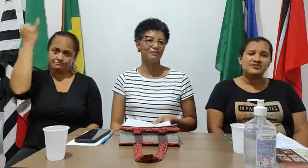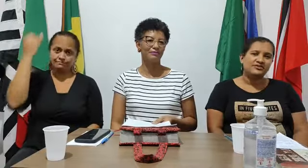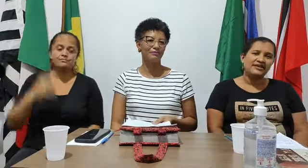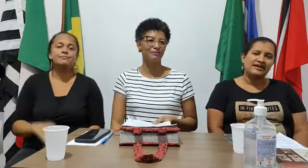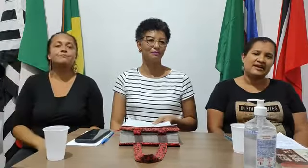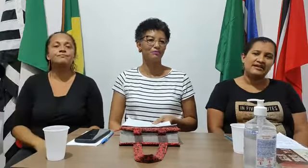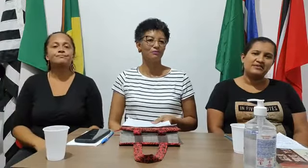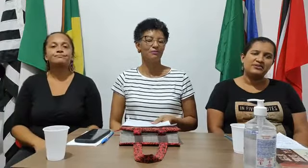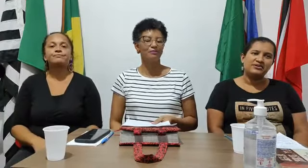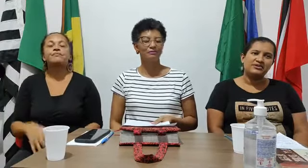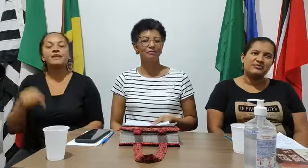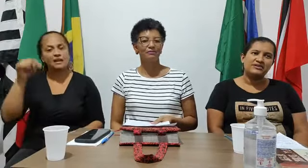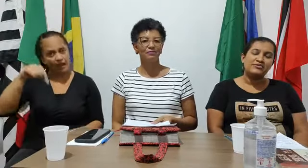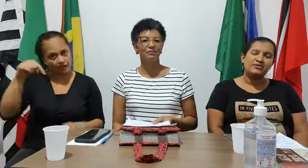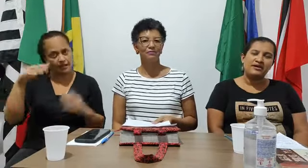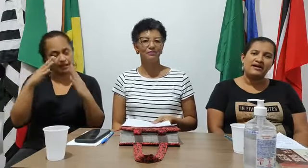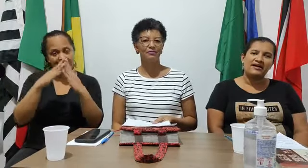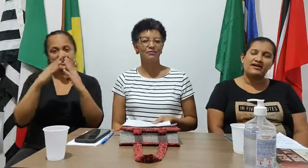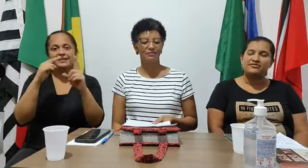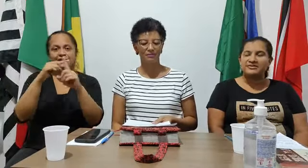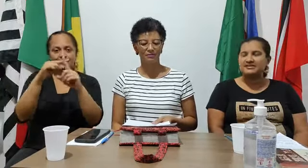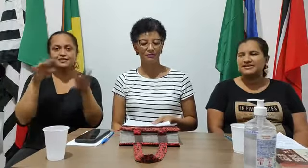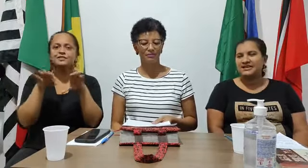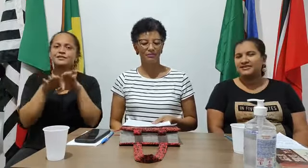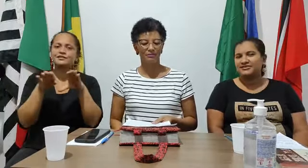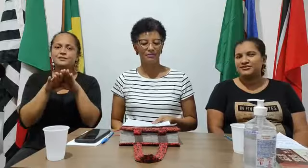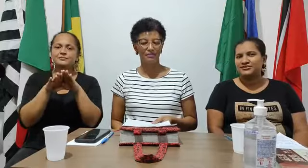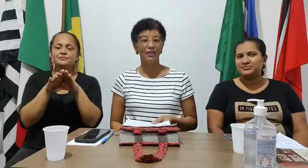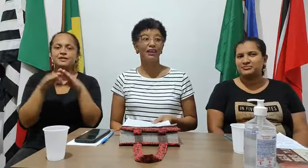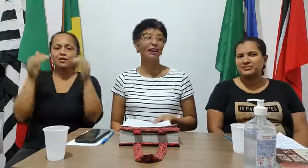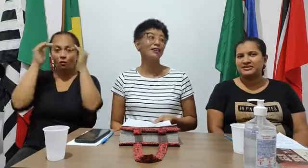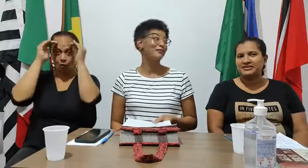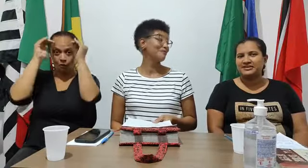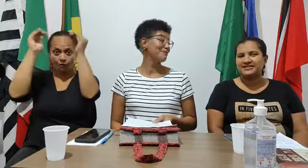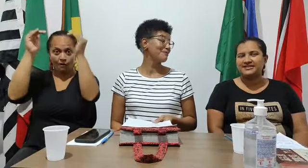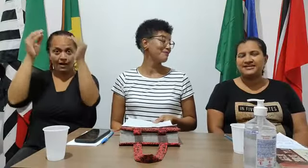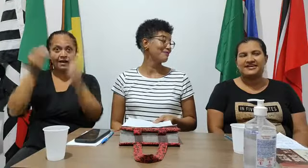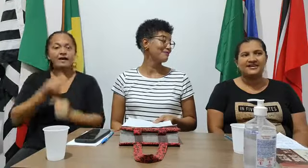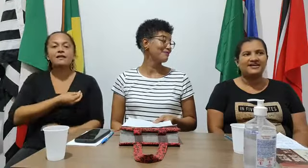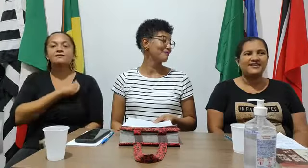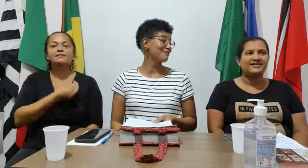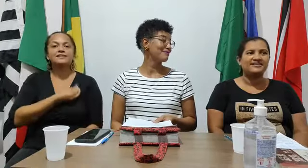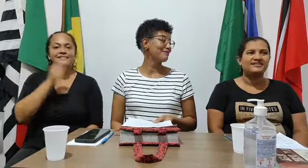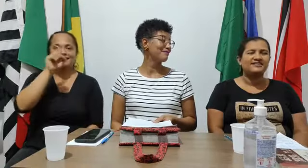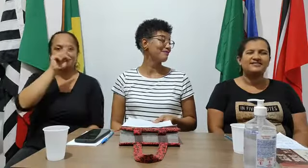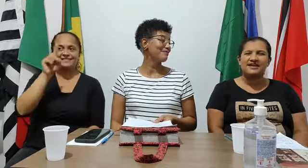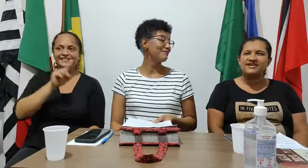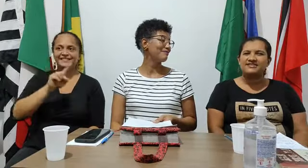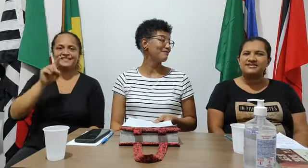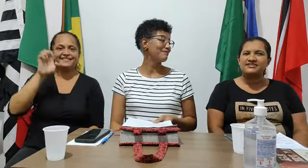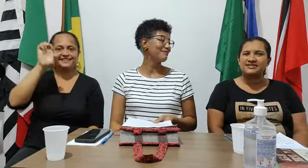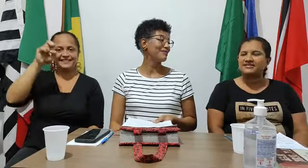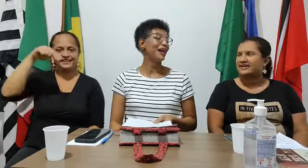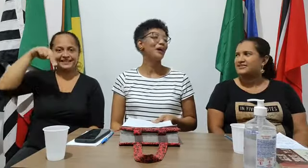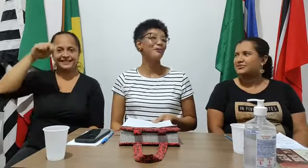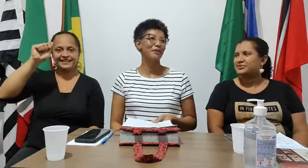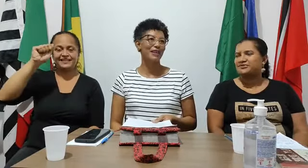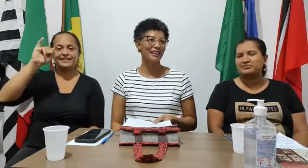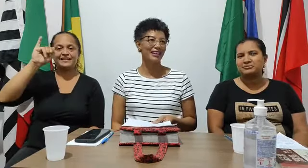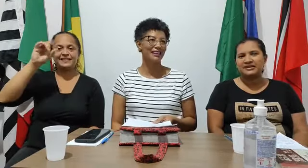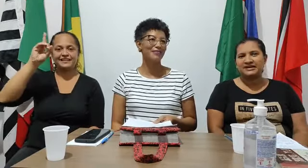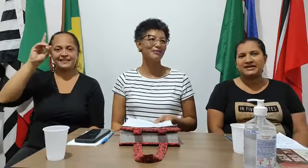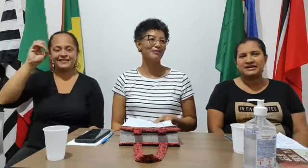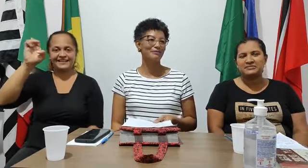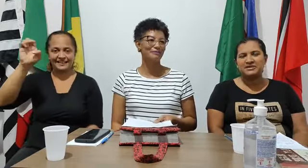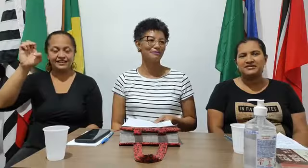E dentro da IHM eu também preciso honrar a vida da Zenaide, porque 10 anos atrás, quando eu